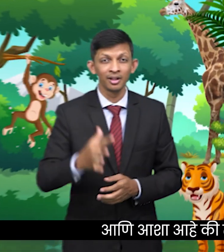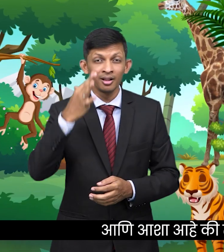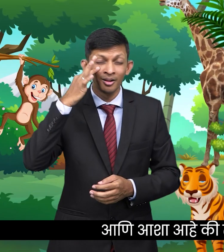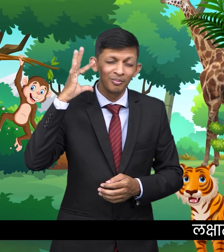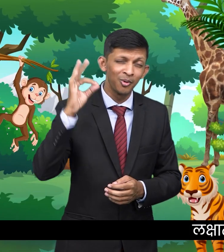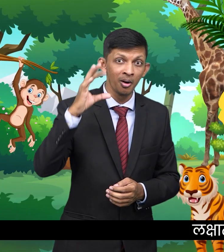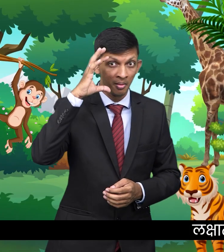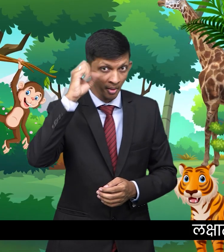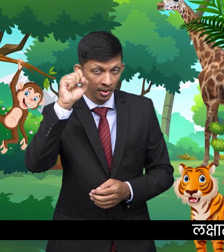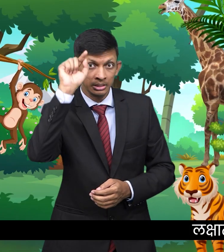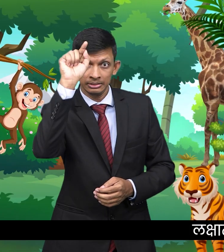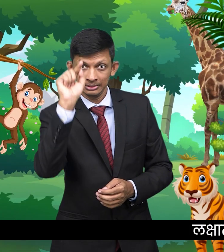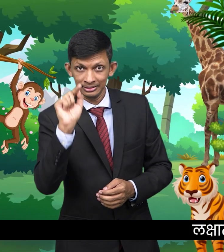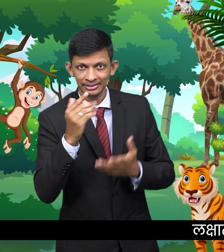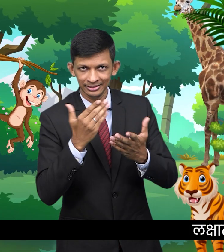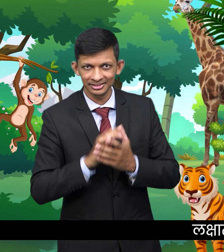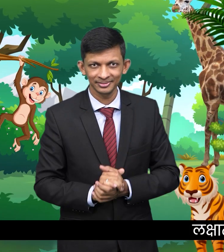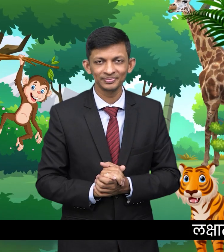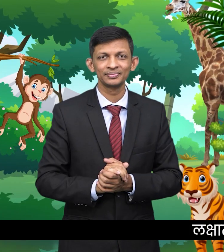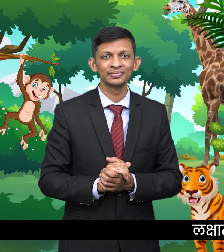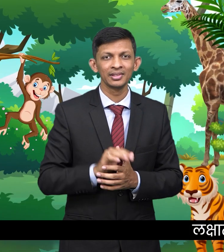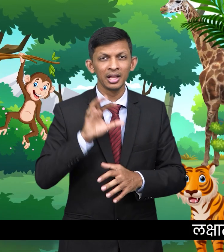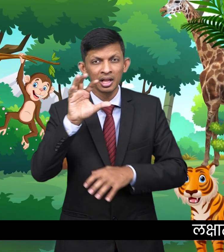असेल. लक्षात ठेवण्यासारखे मुद्दे.